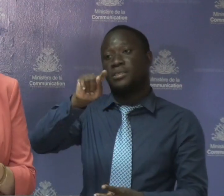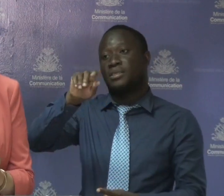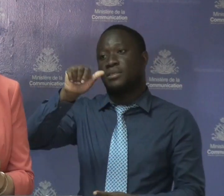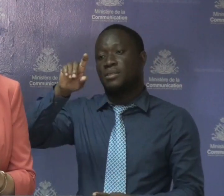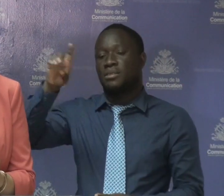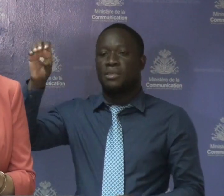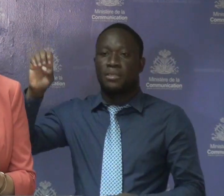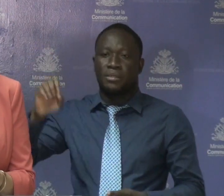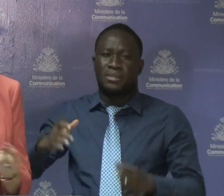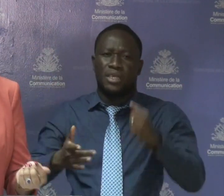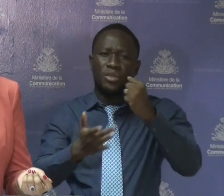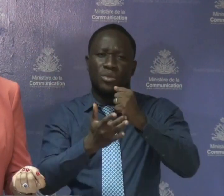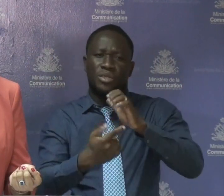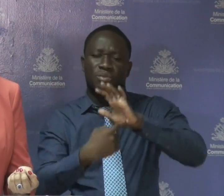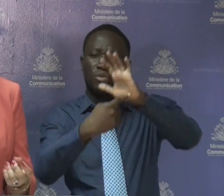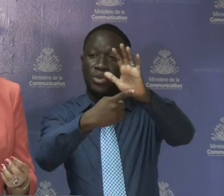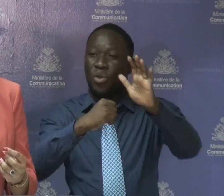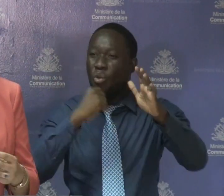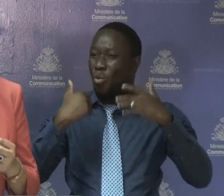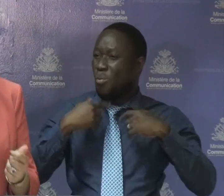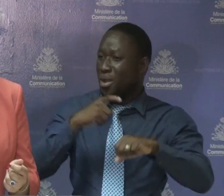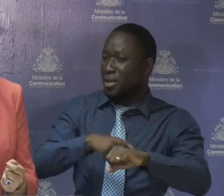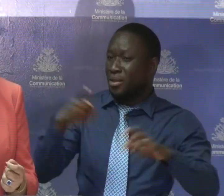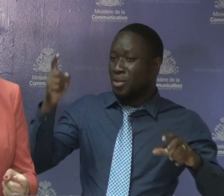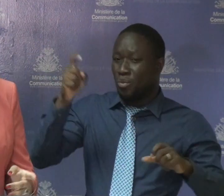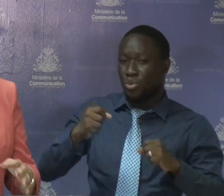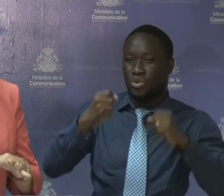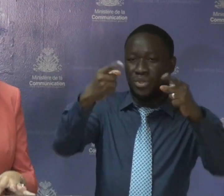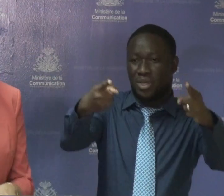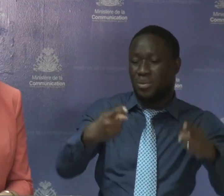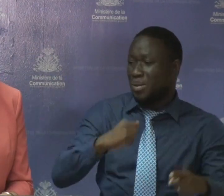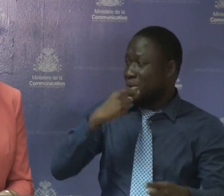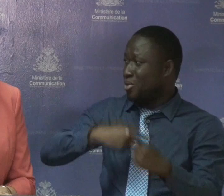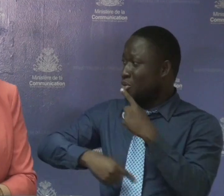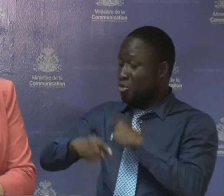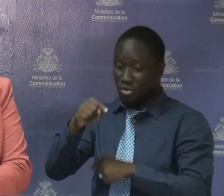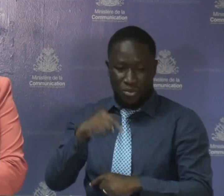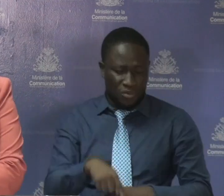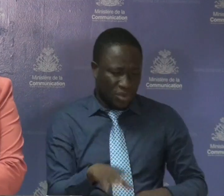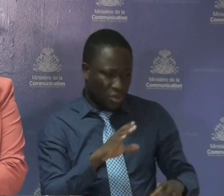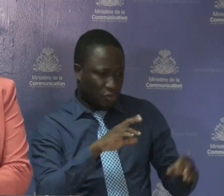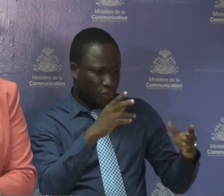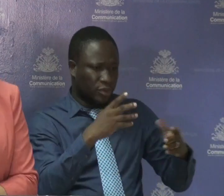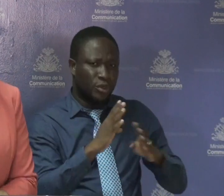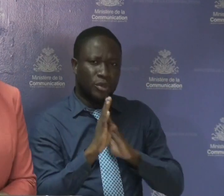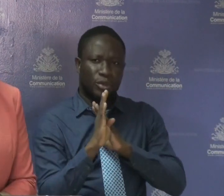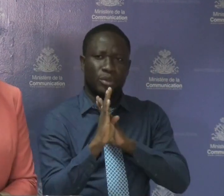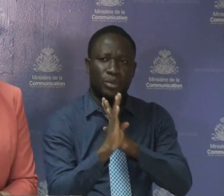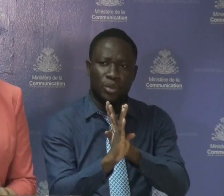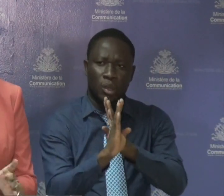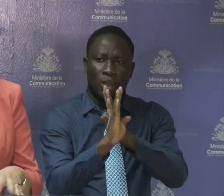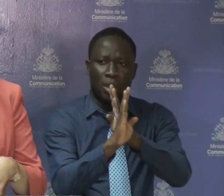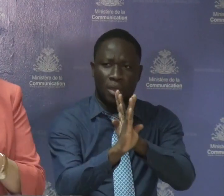quand y a technologie à montrer, donc personne n'a pas temps, tout le monde besoin d'aller rapide. C'est pas l'or vini sous place pour faire une ligne, pour